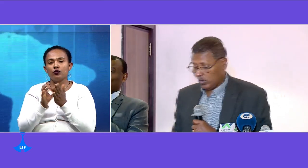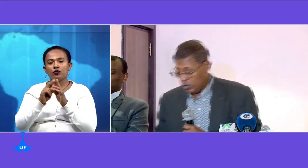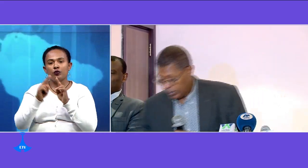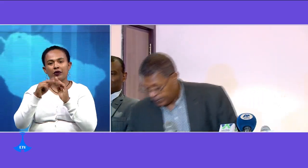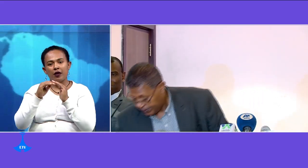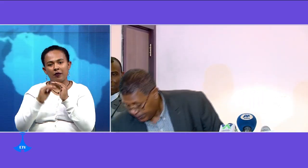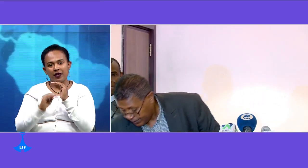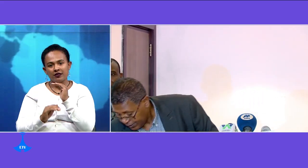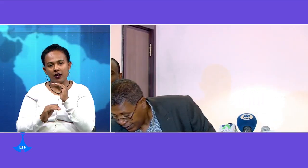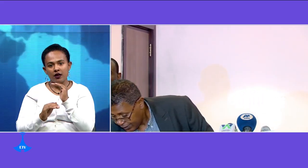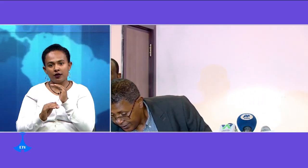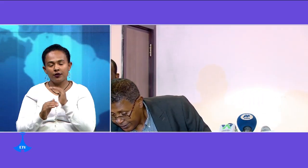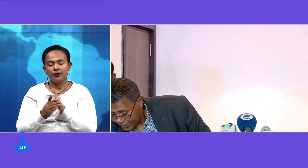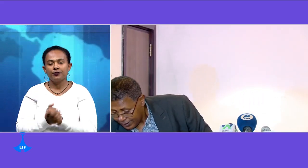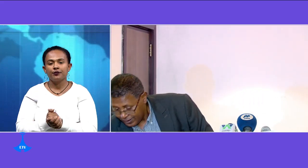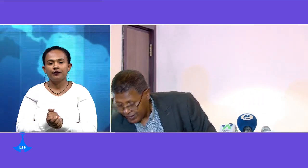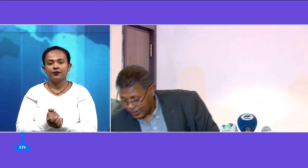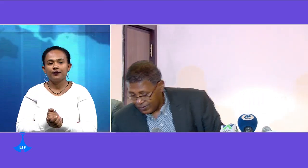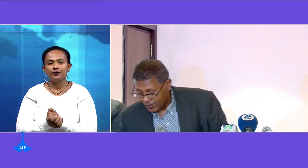أنسو